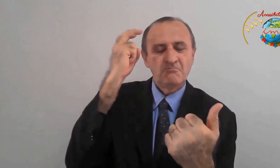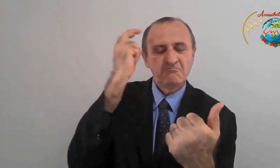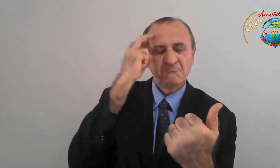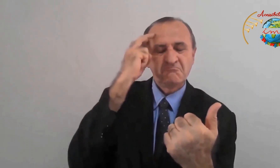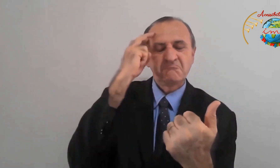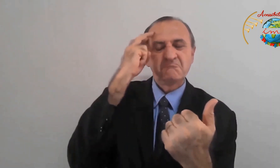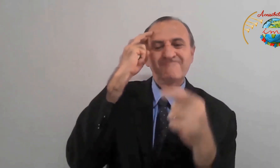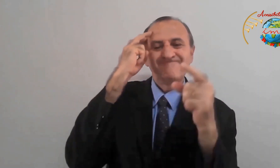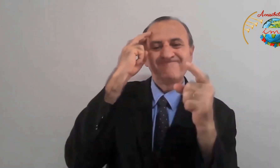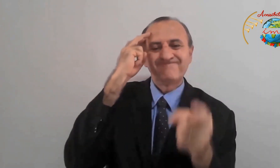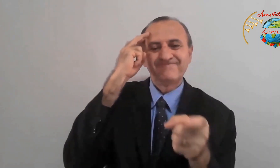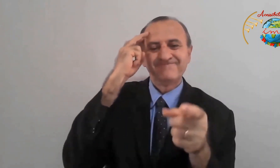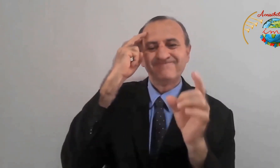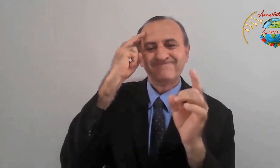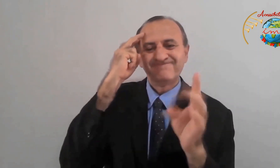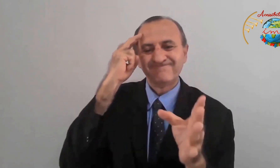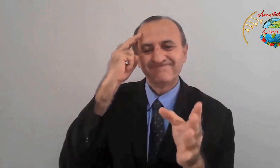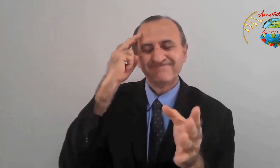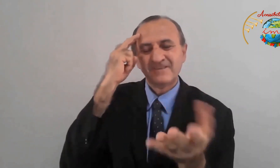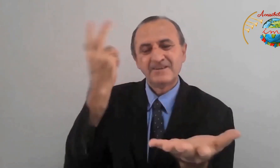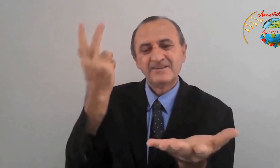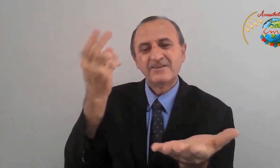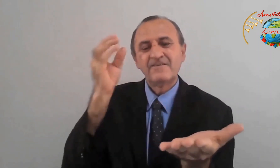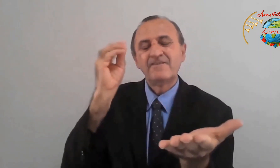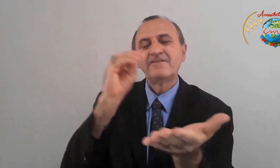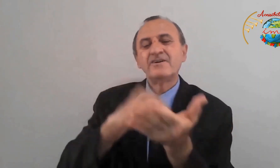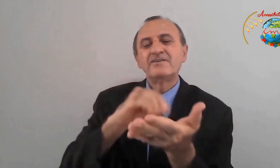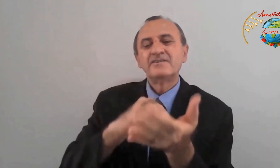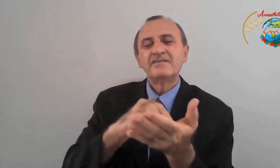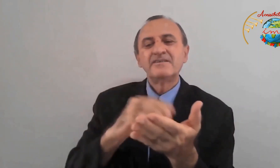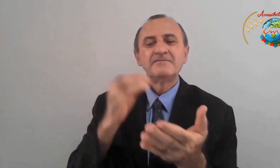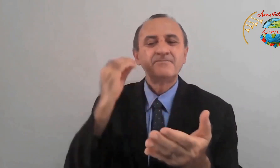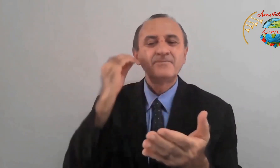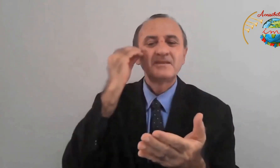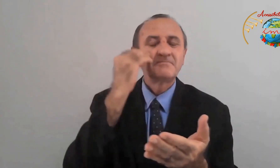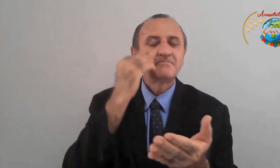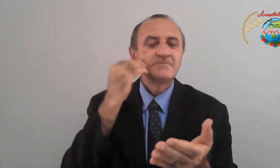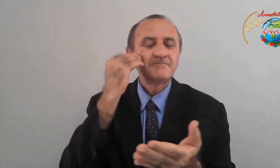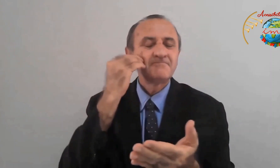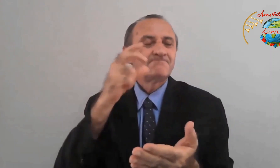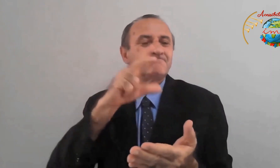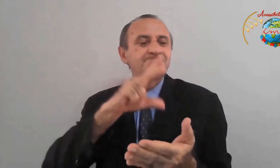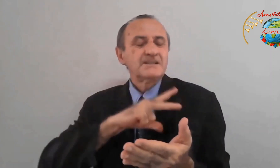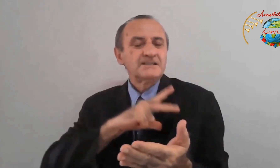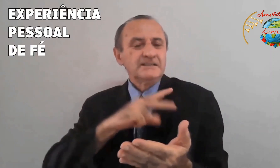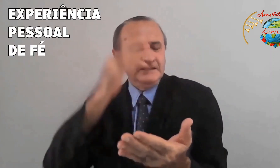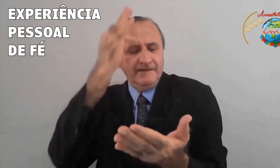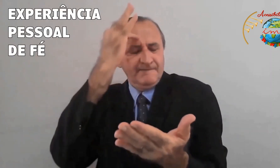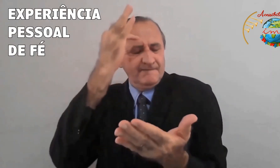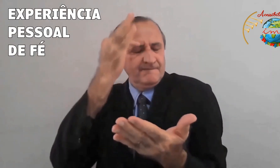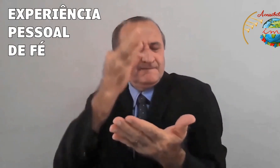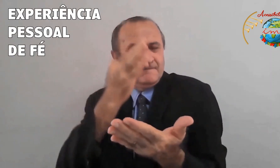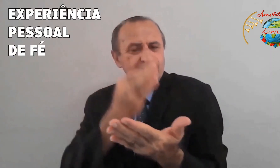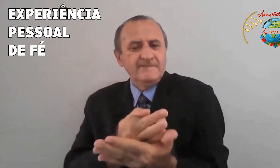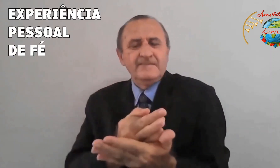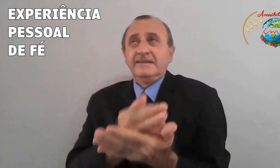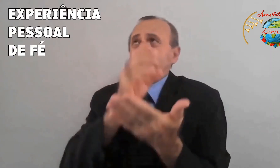quê? Apenas pela inteligência humana, pela cultura. Faltava o quê? Faltava uma experiência pessoal de